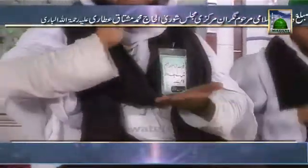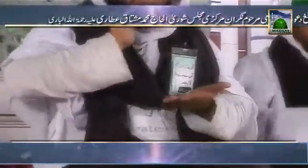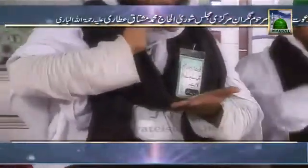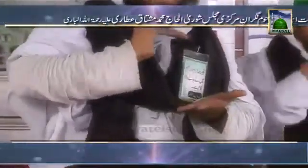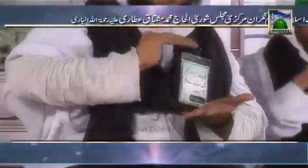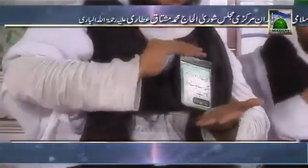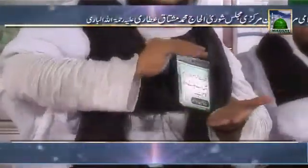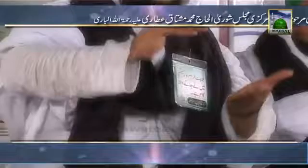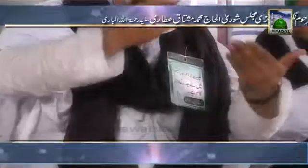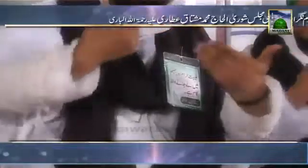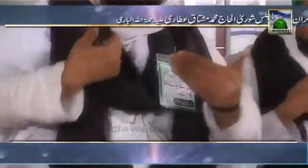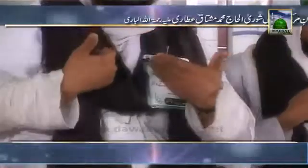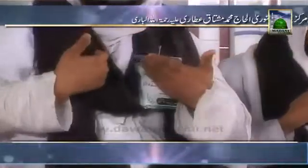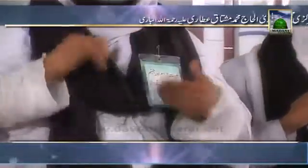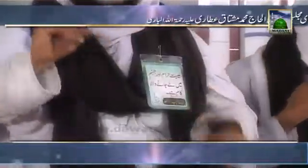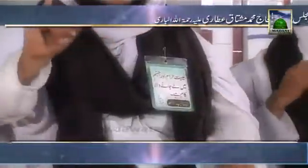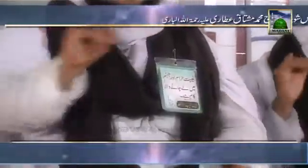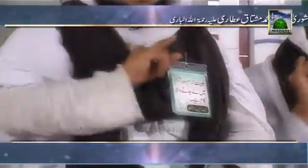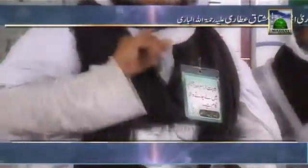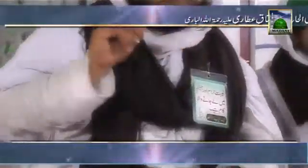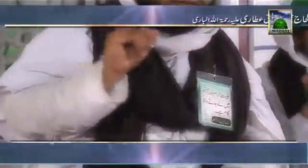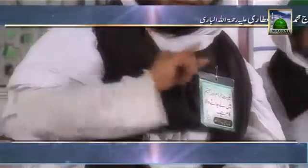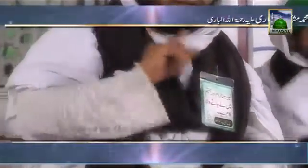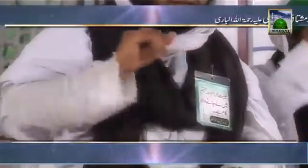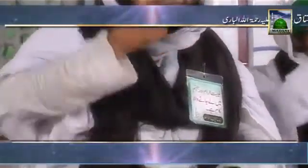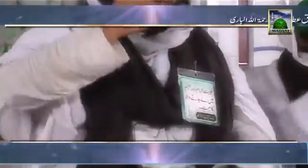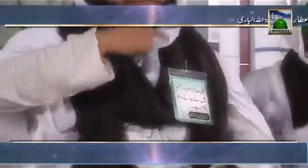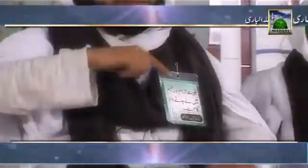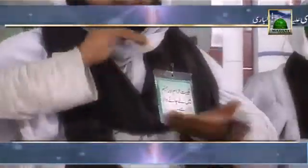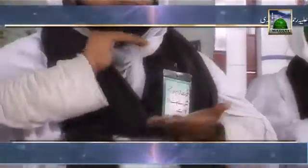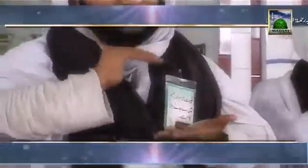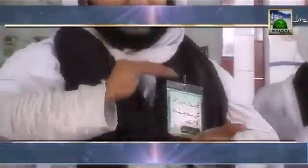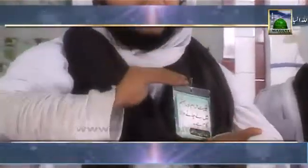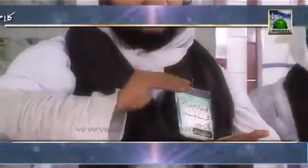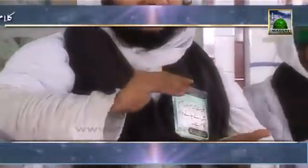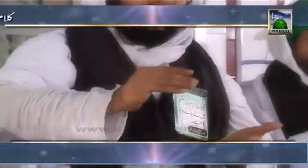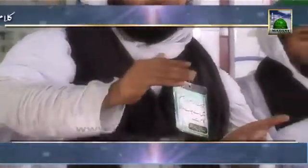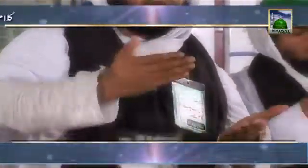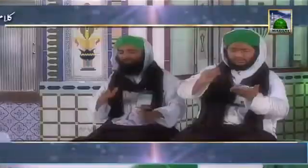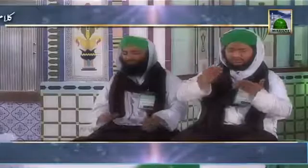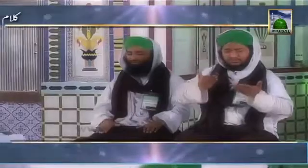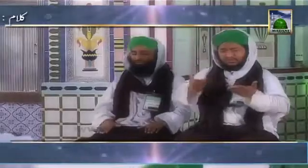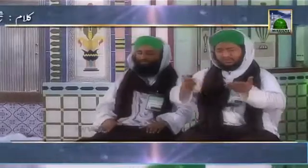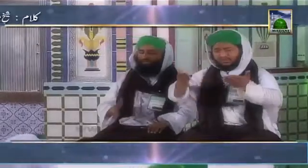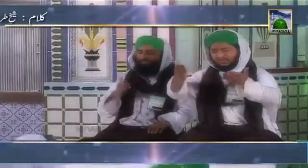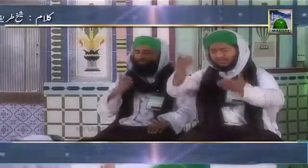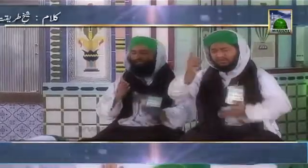بھی پیدا، مجھ سے نکمے کو بھی پیدا تو نے